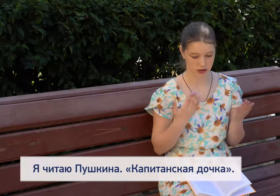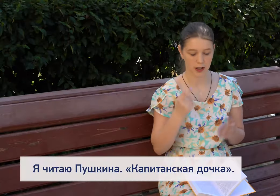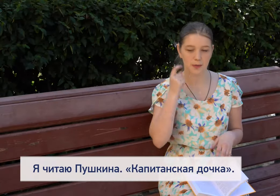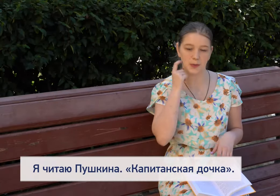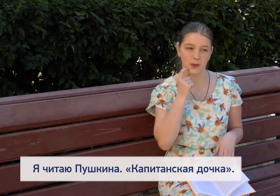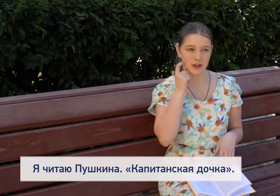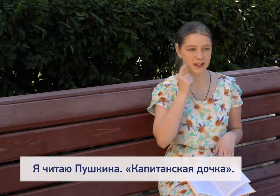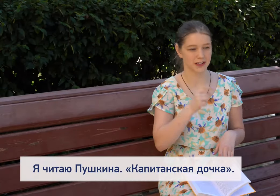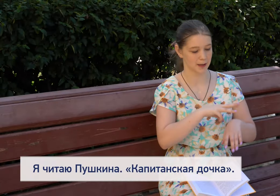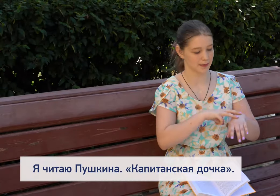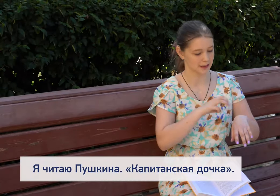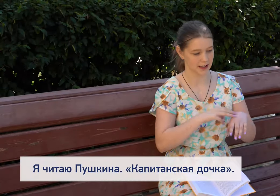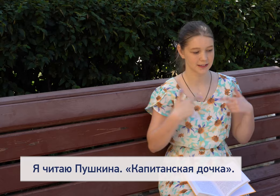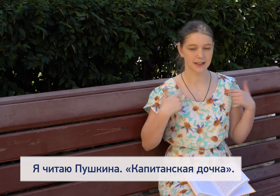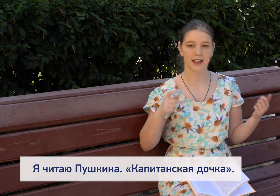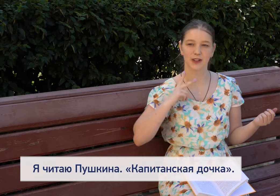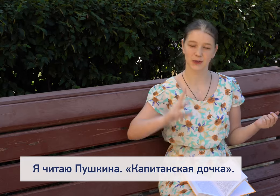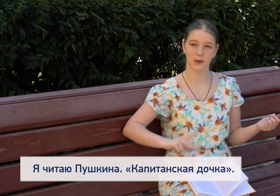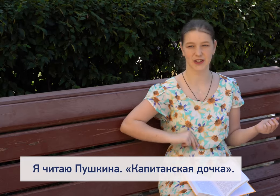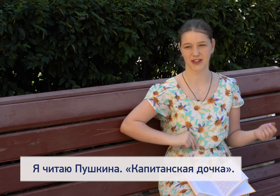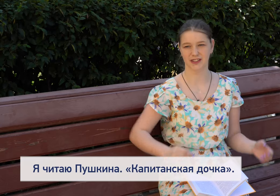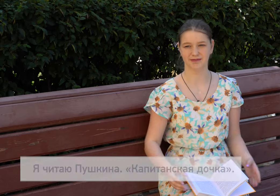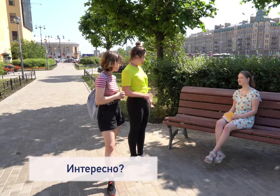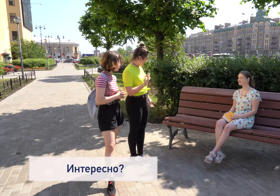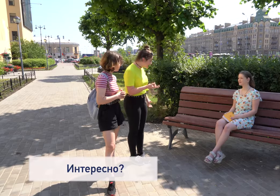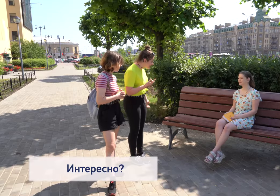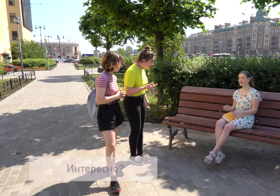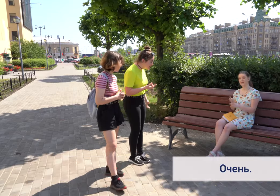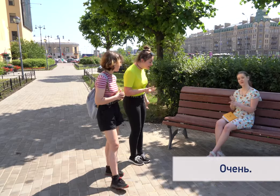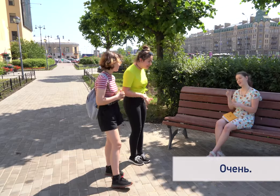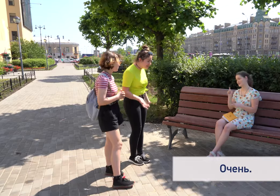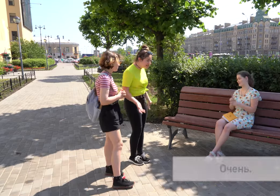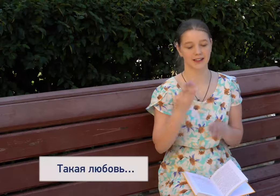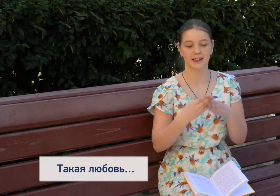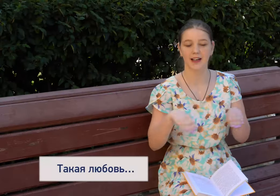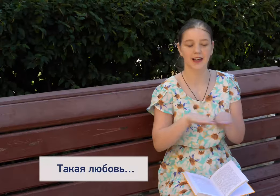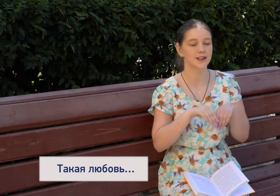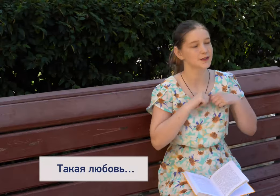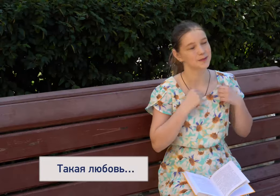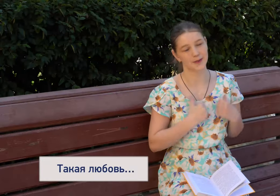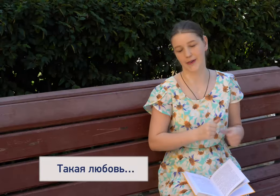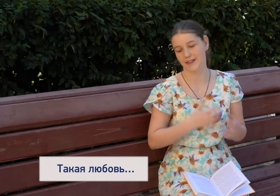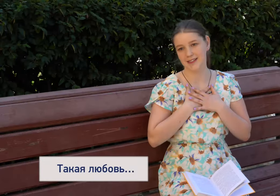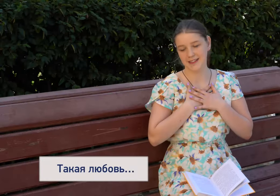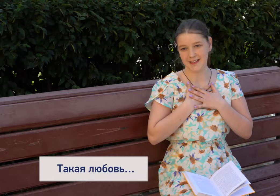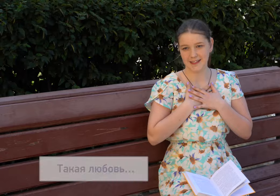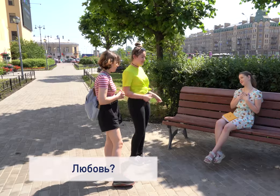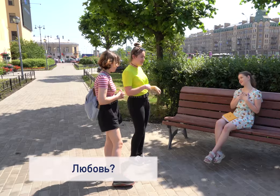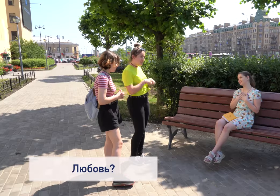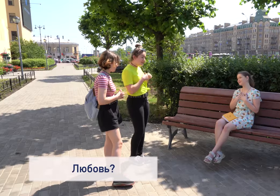читаю Пушкина «Капитанская дочка». Интересно? Очень! Такая любовь!